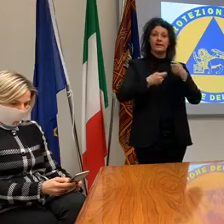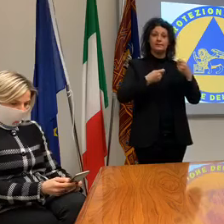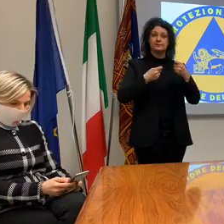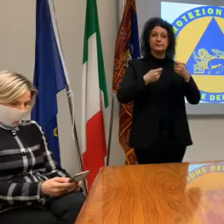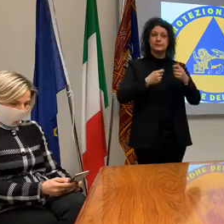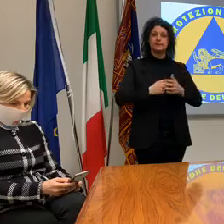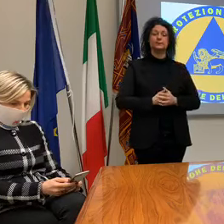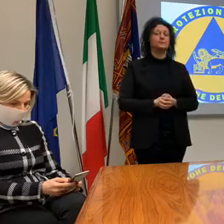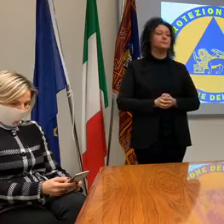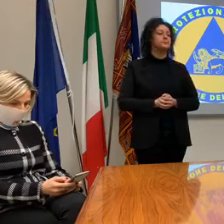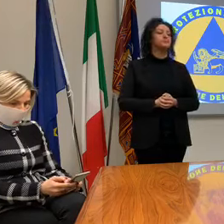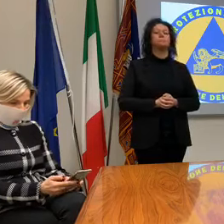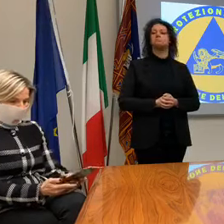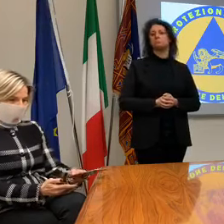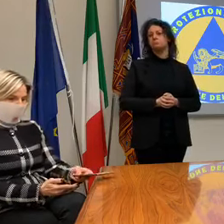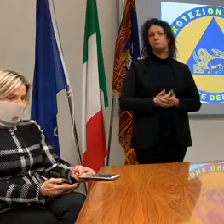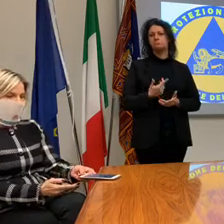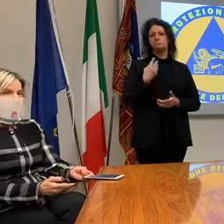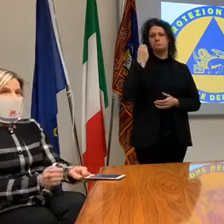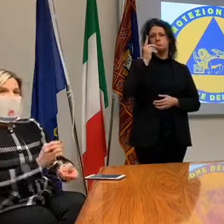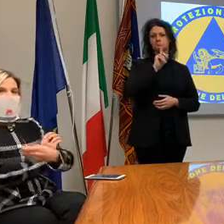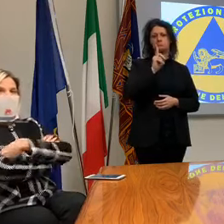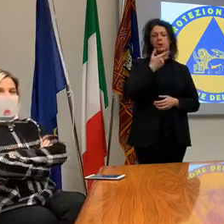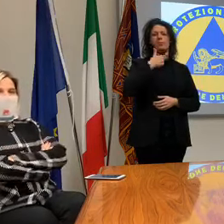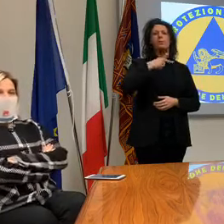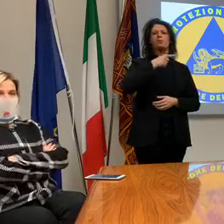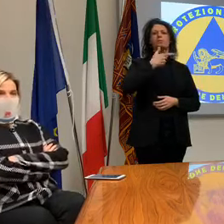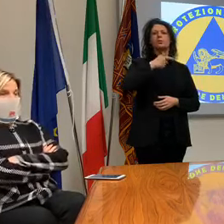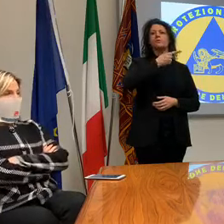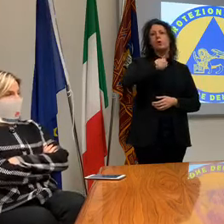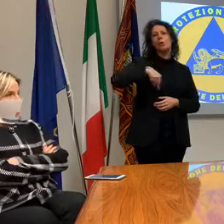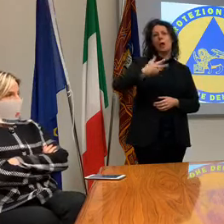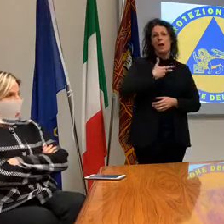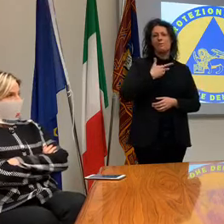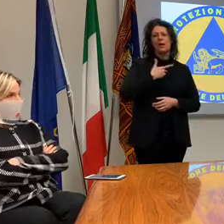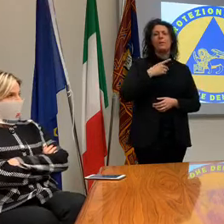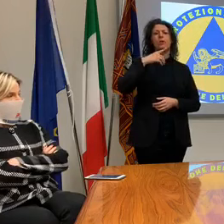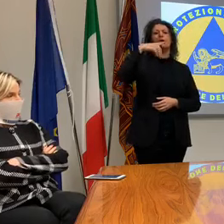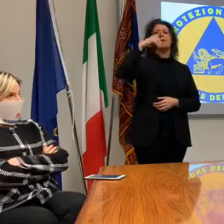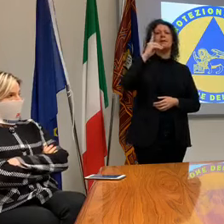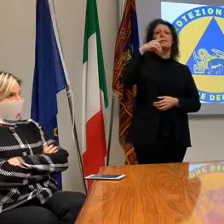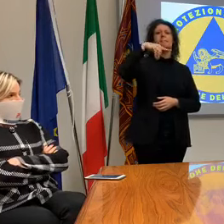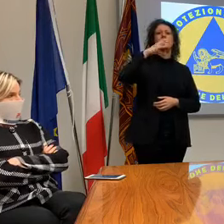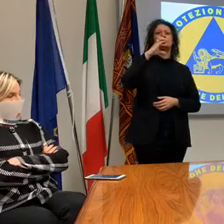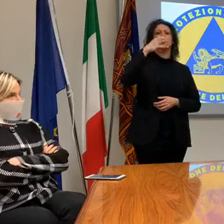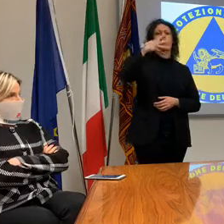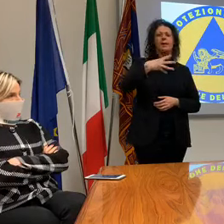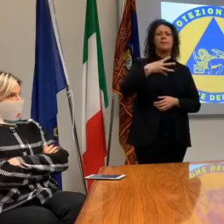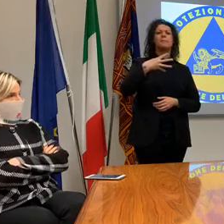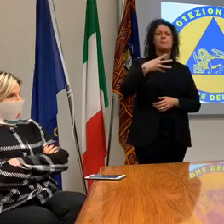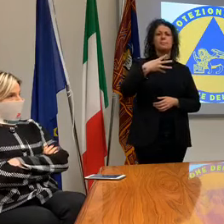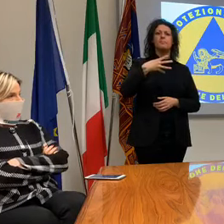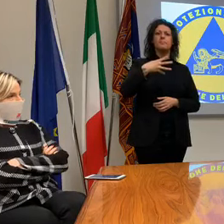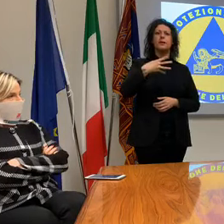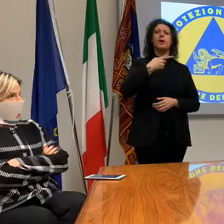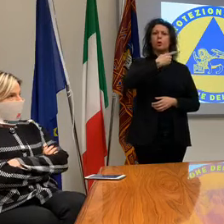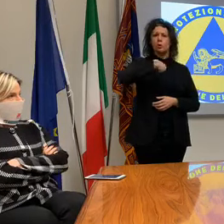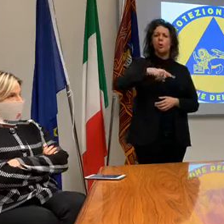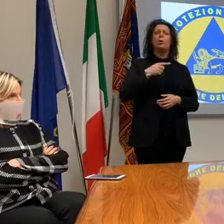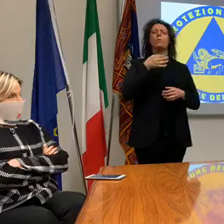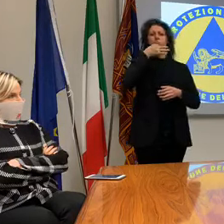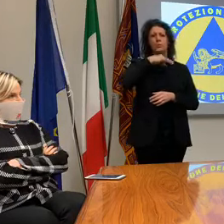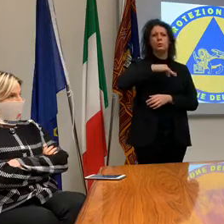prima comunque avevamo sempre i DPCM che, diciamo, volavano sopra la testa dei governatori. Noi potevamo fare delle